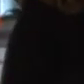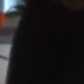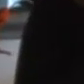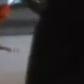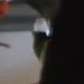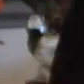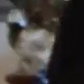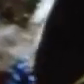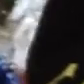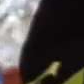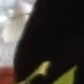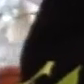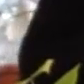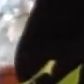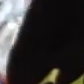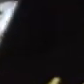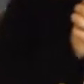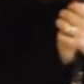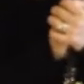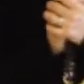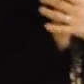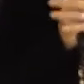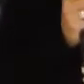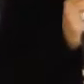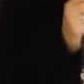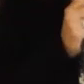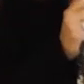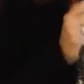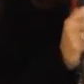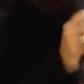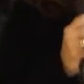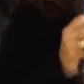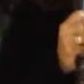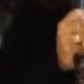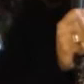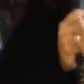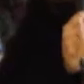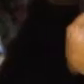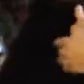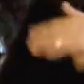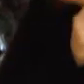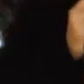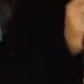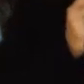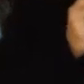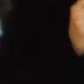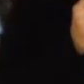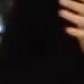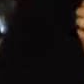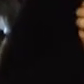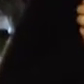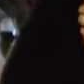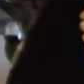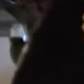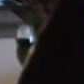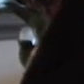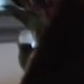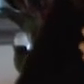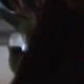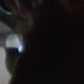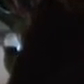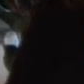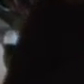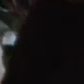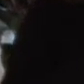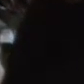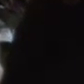compartir este festejo tan particular que hoy llega a su fin, pero que empezamos a transitar los 81